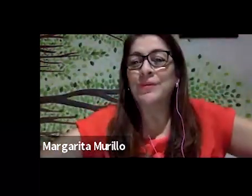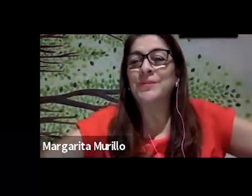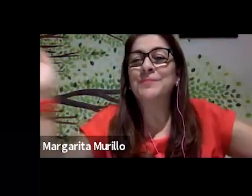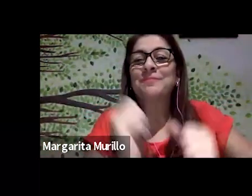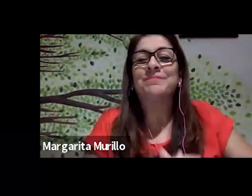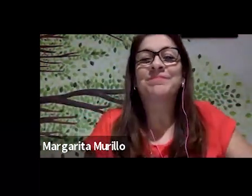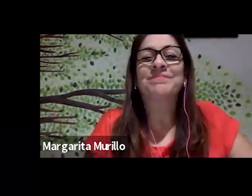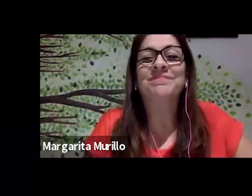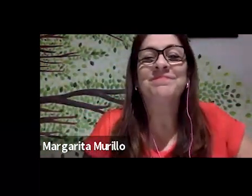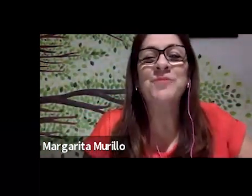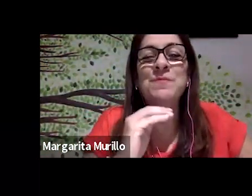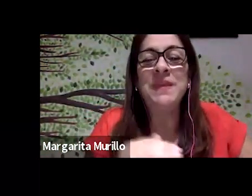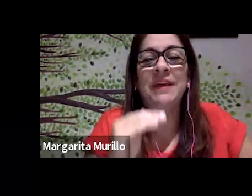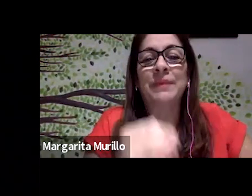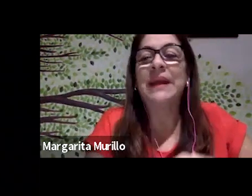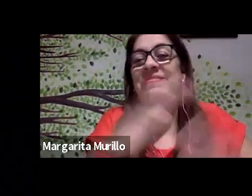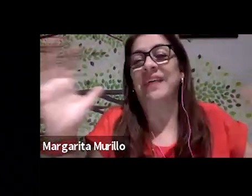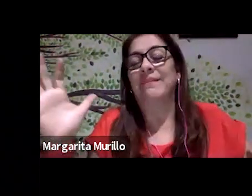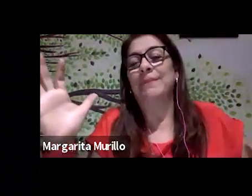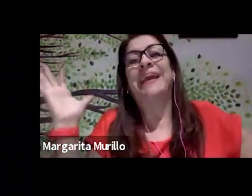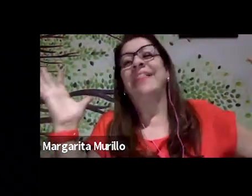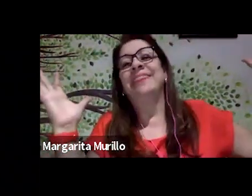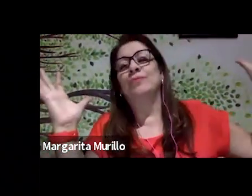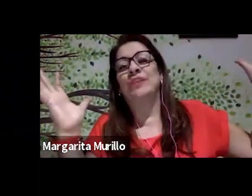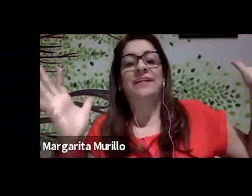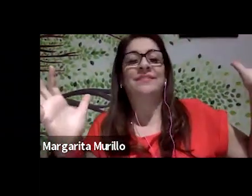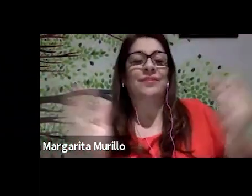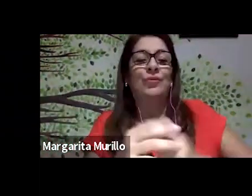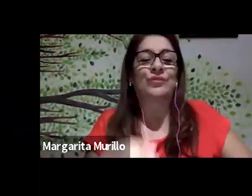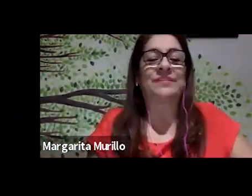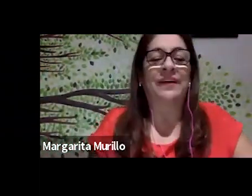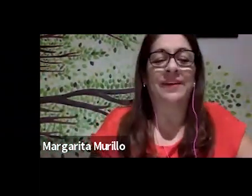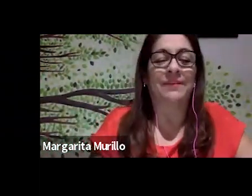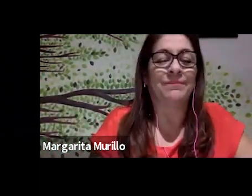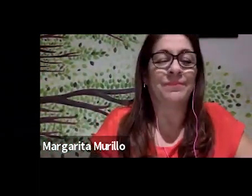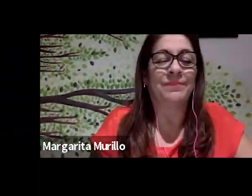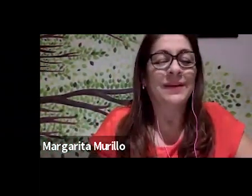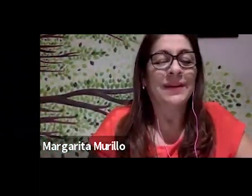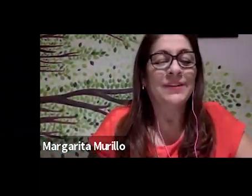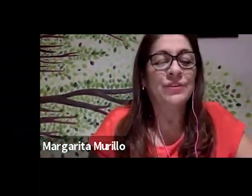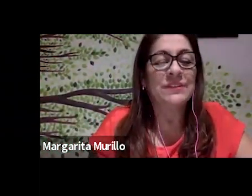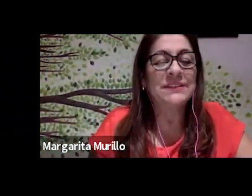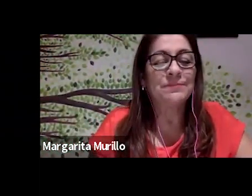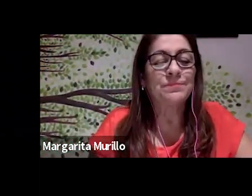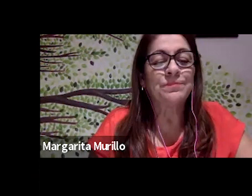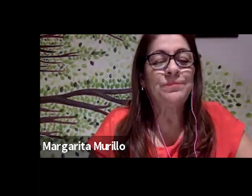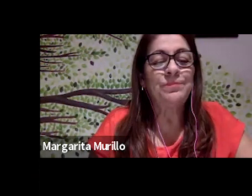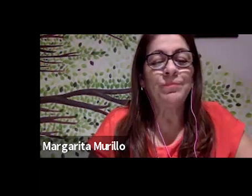por favor muy bien Me encanta me encantan ustedes todos los que están aquí entonces